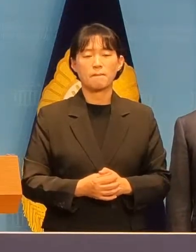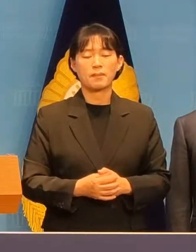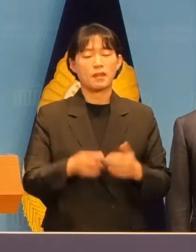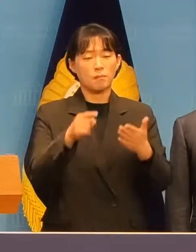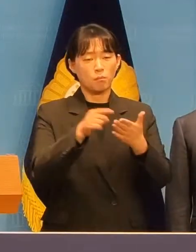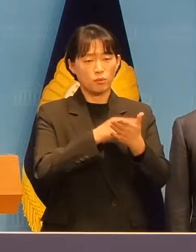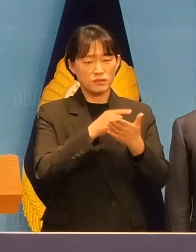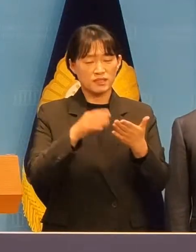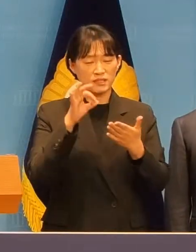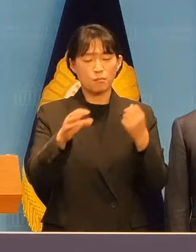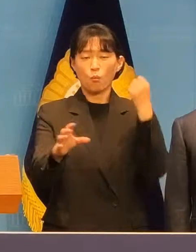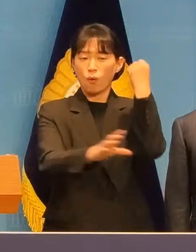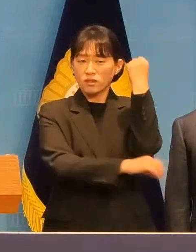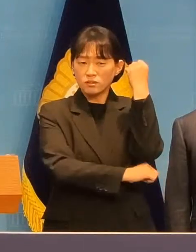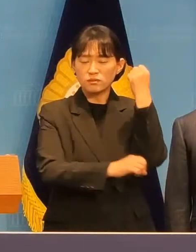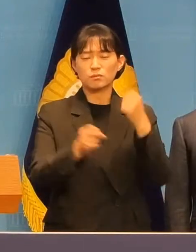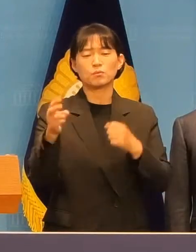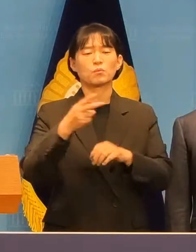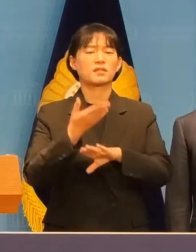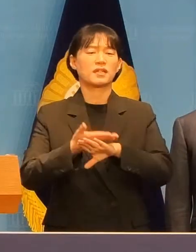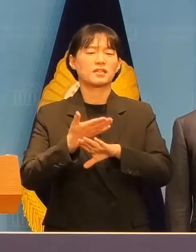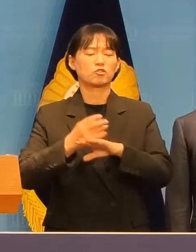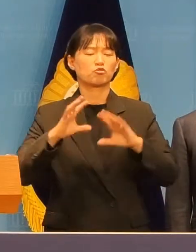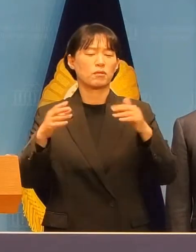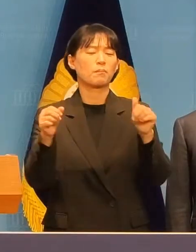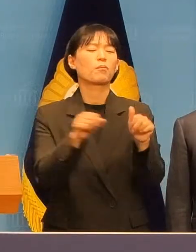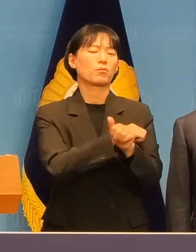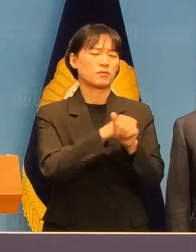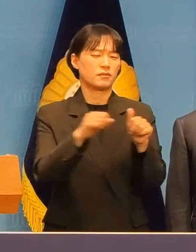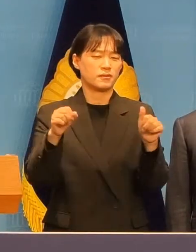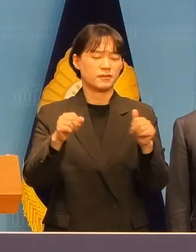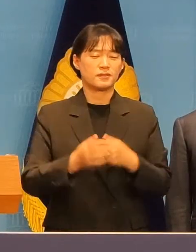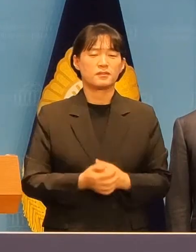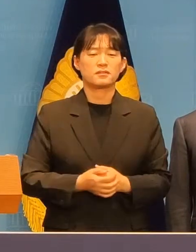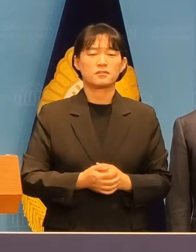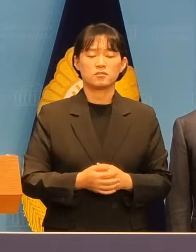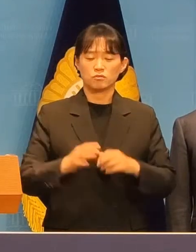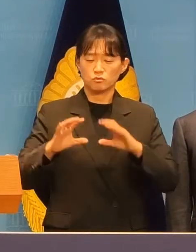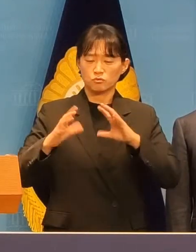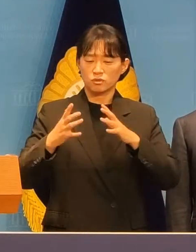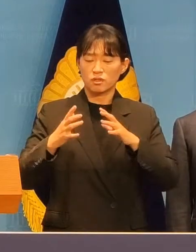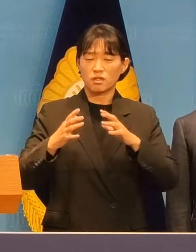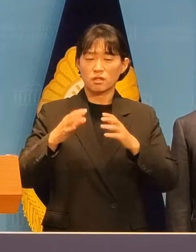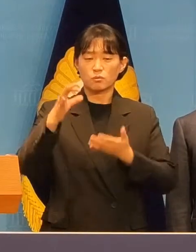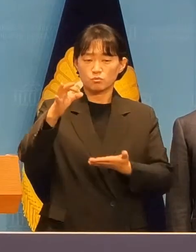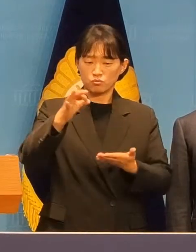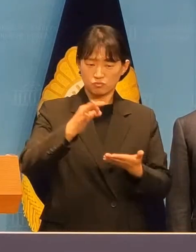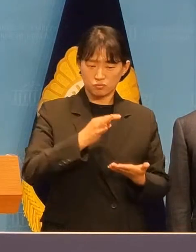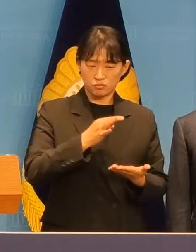보상금 횡령은 또 다른 국가 폭력입니다. 국가가 지급한